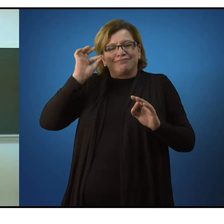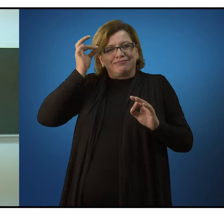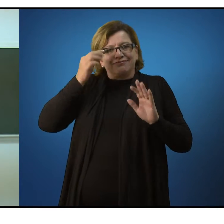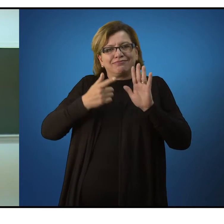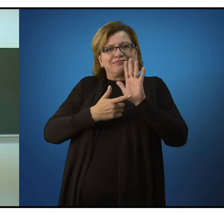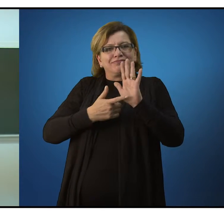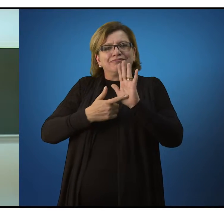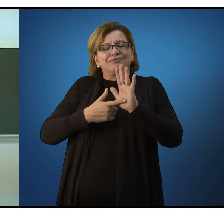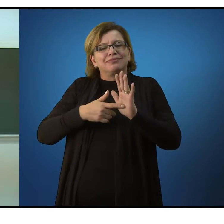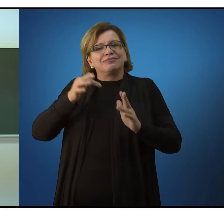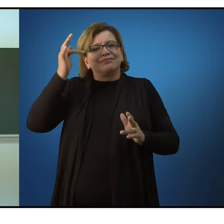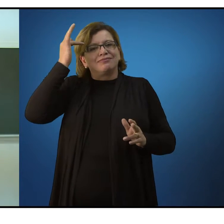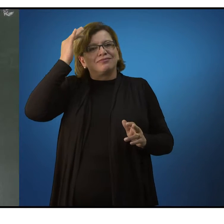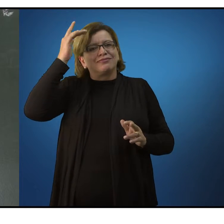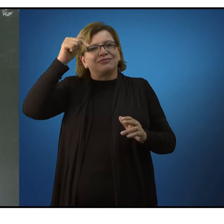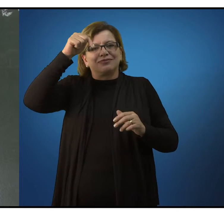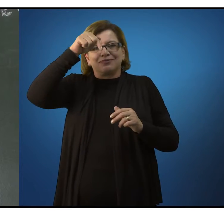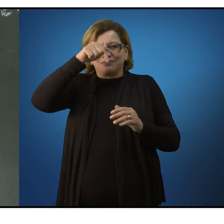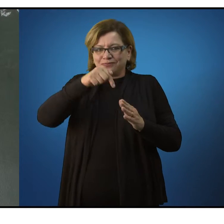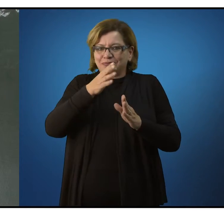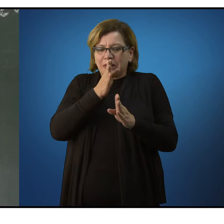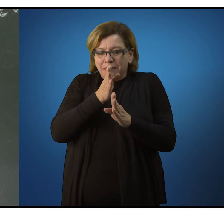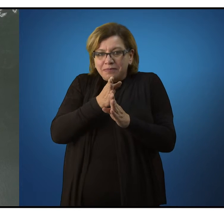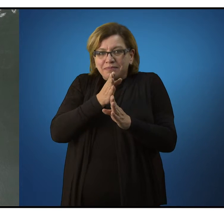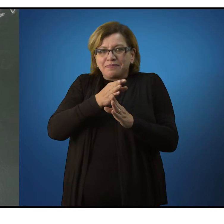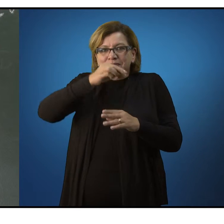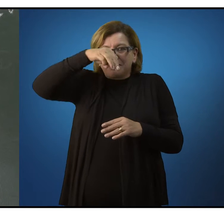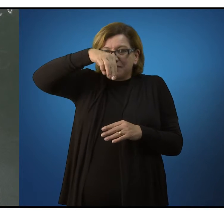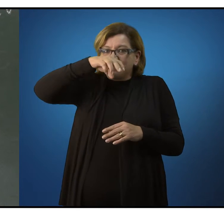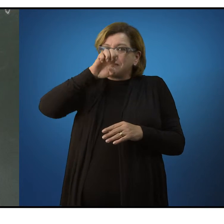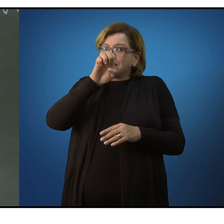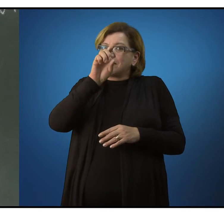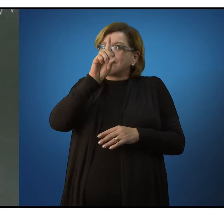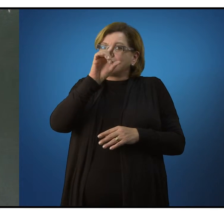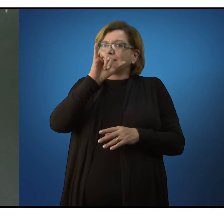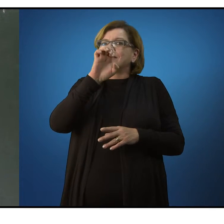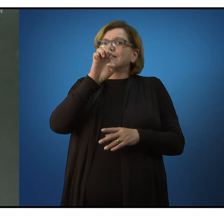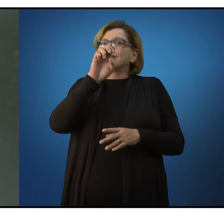isso. A filosofia medieval,